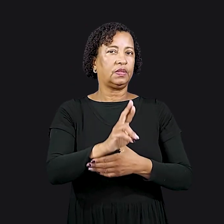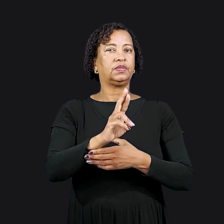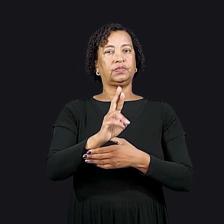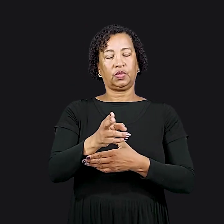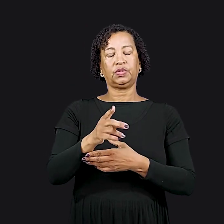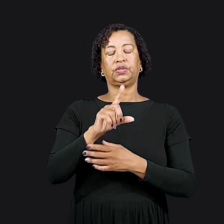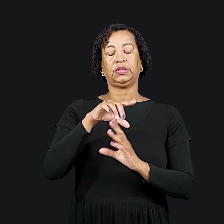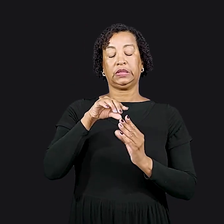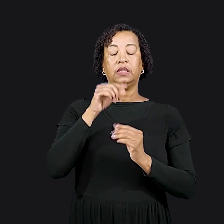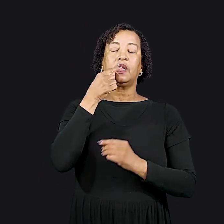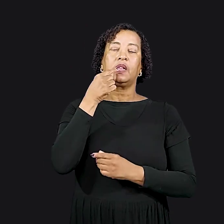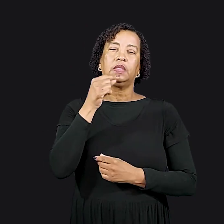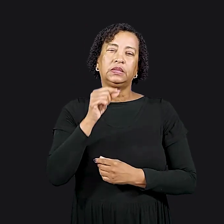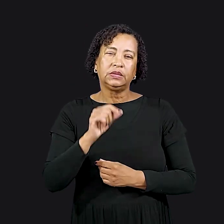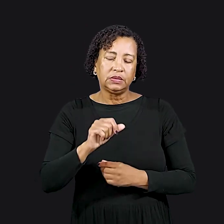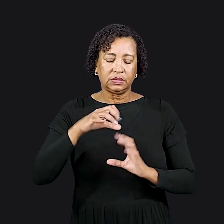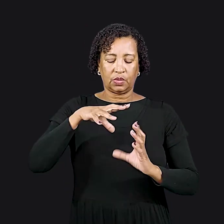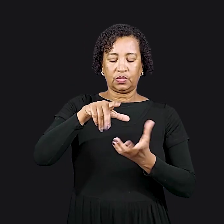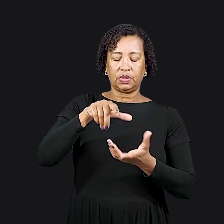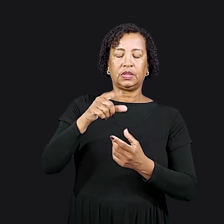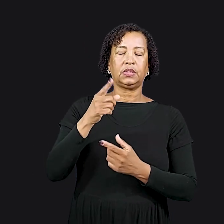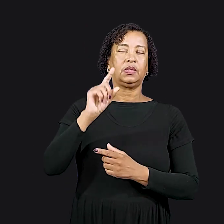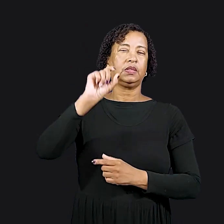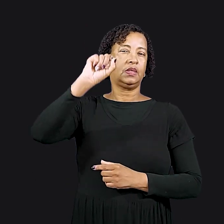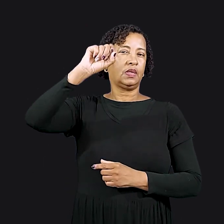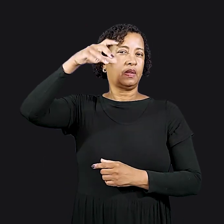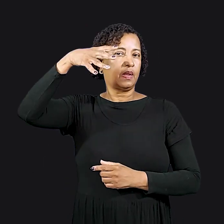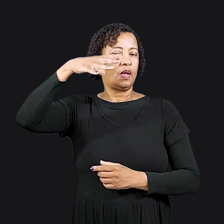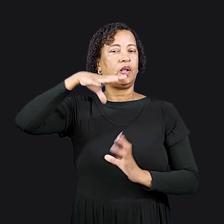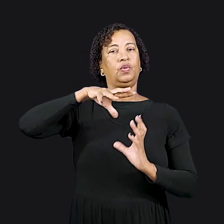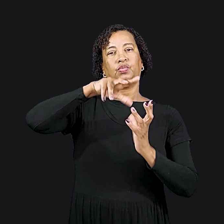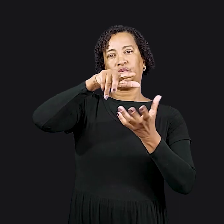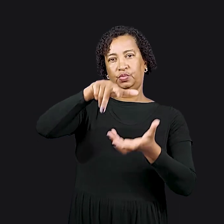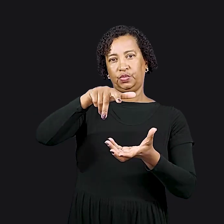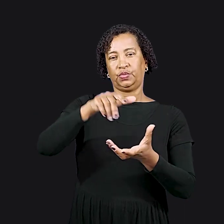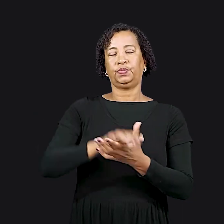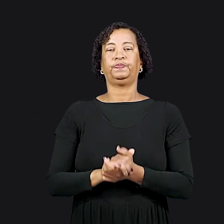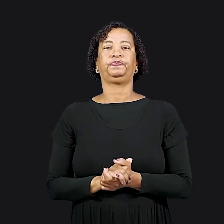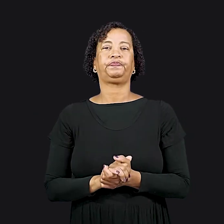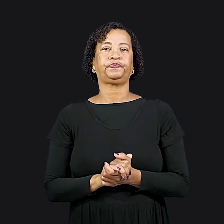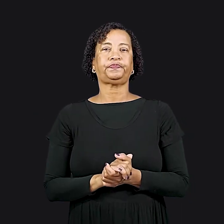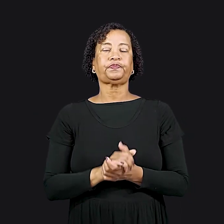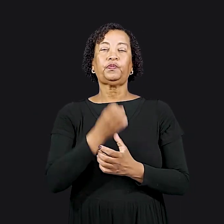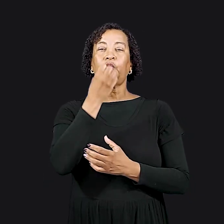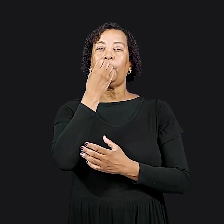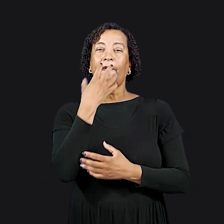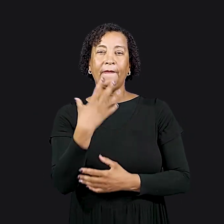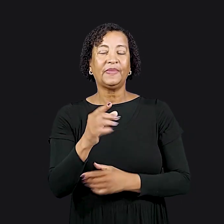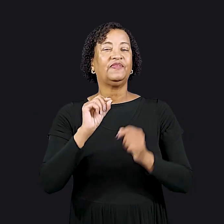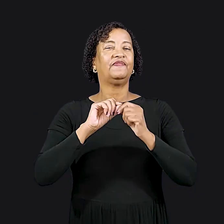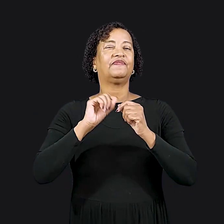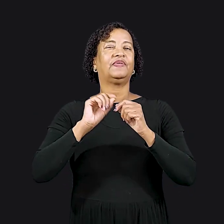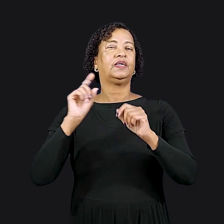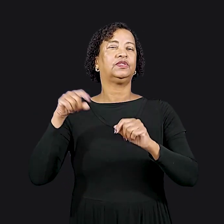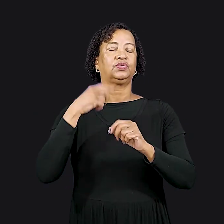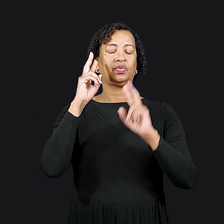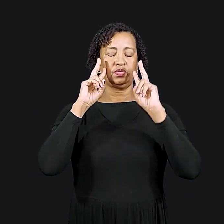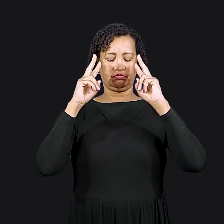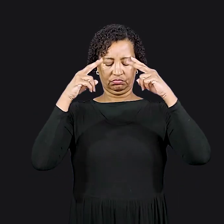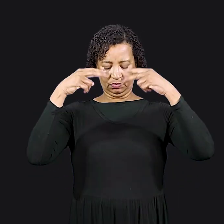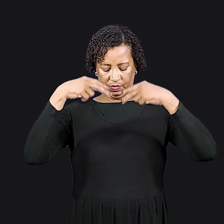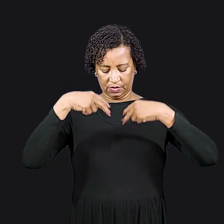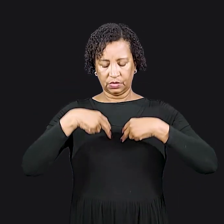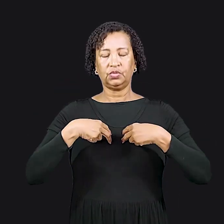resposta, o sal da terra e a luz do mundo. As bem-aventuranças nos fazem olhar para dentro de nós